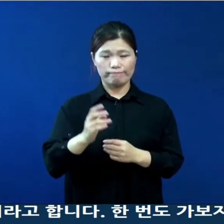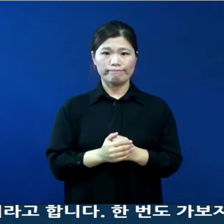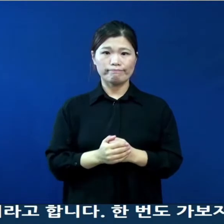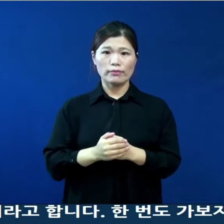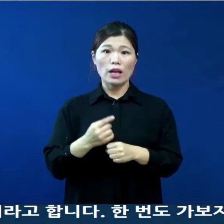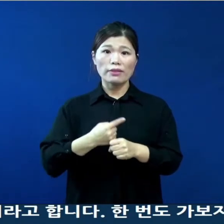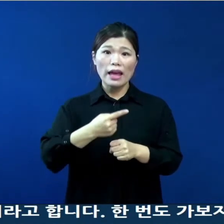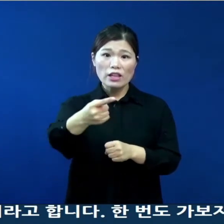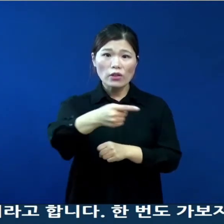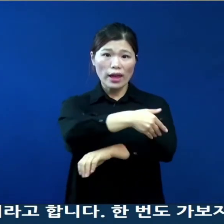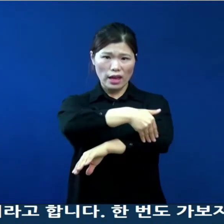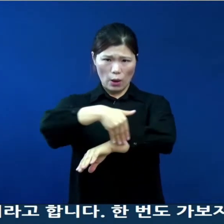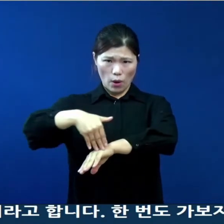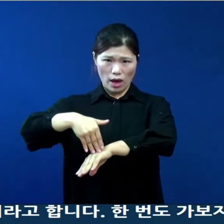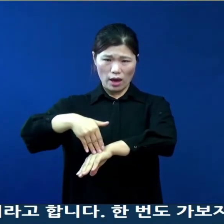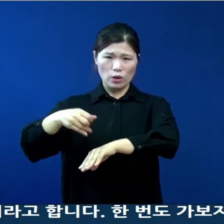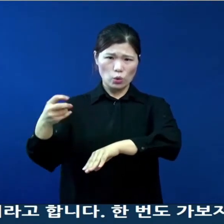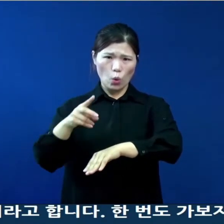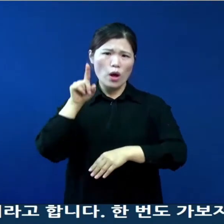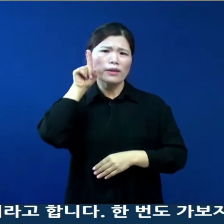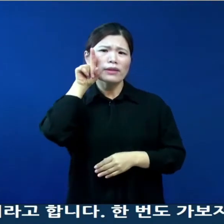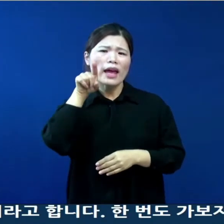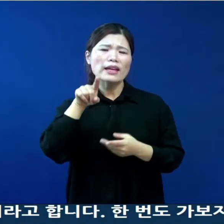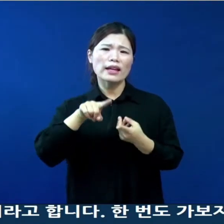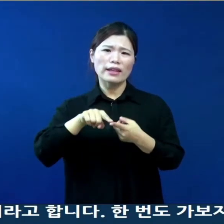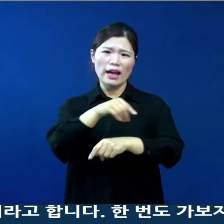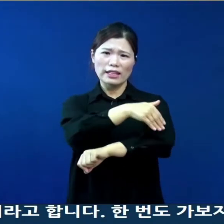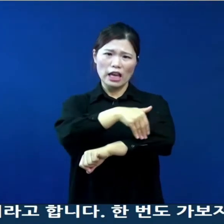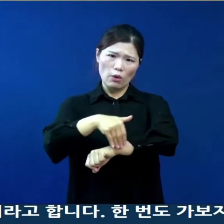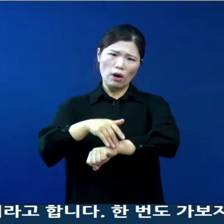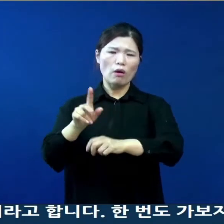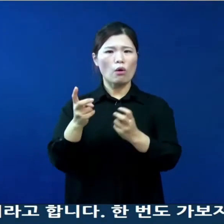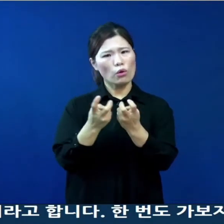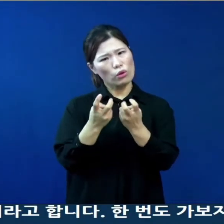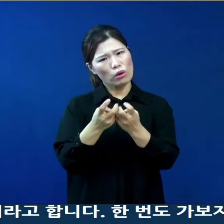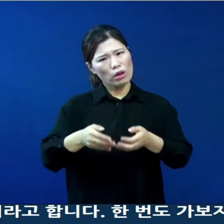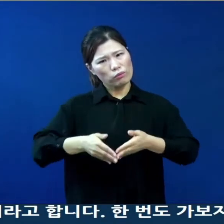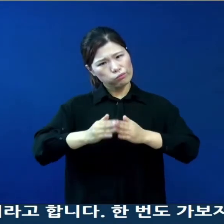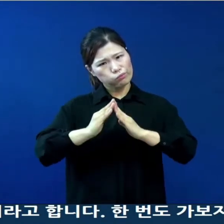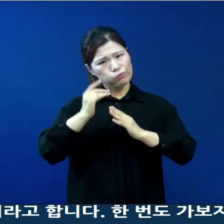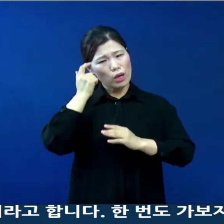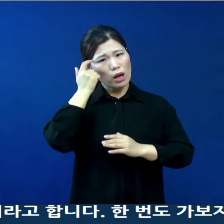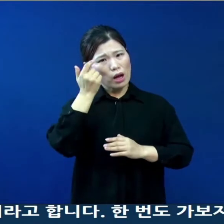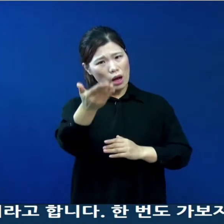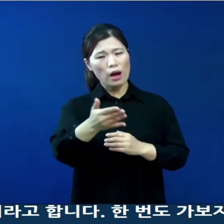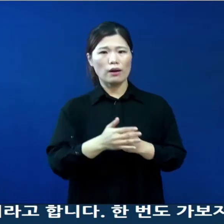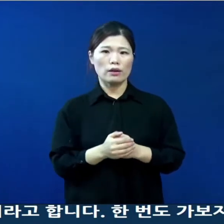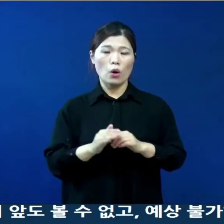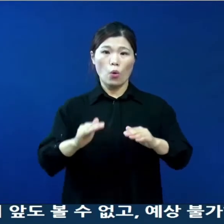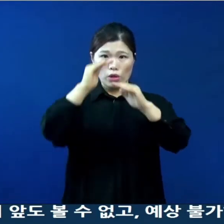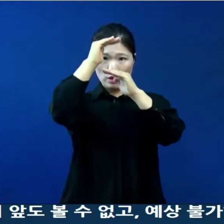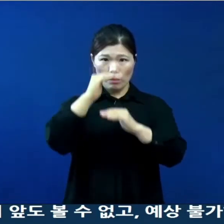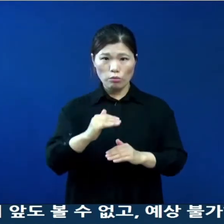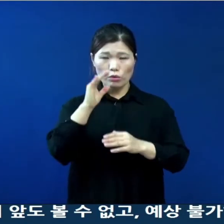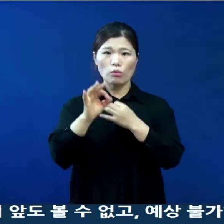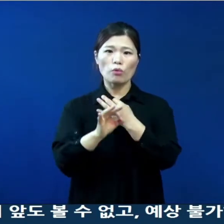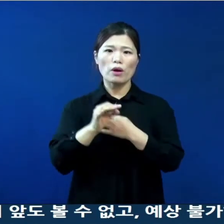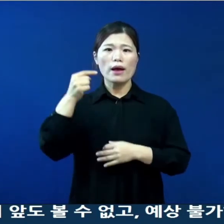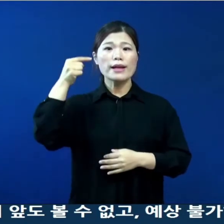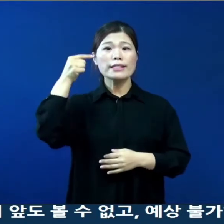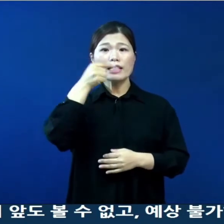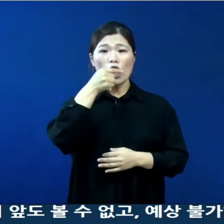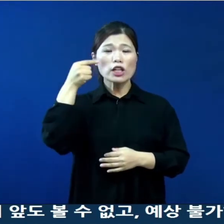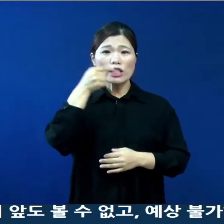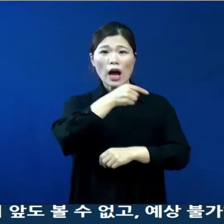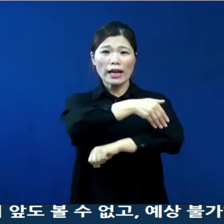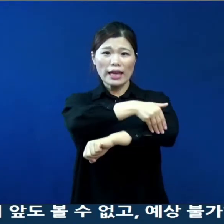내년 계획, 내일에 대한 계획을 어떻게 세워야만 할까요? 오늘 본문에 보면 철저하게 계획을 세웠던 한